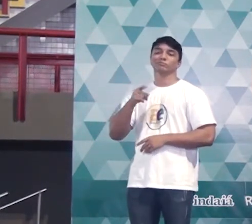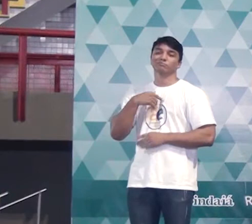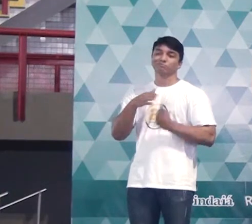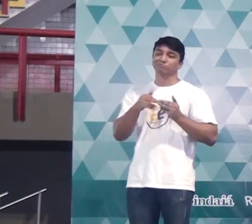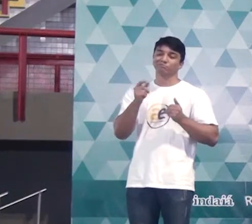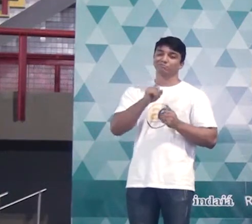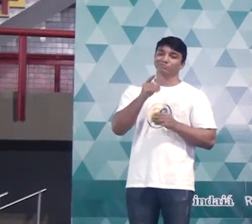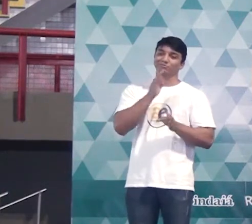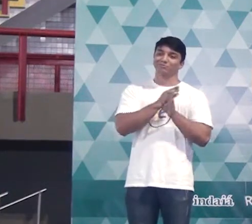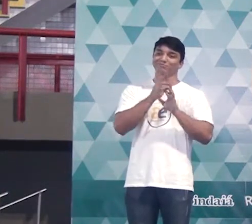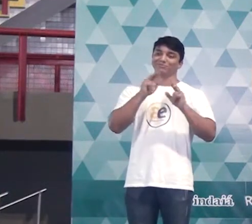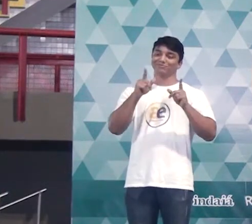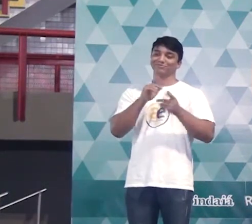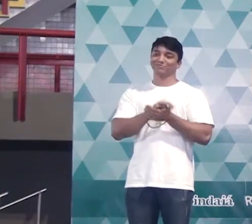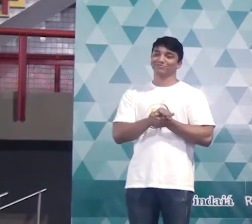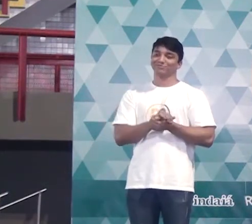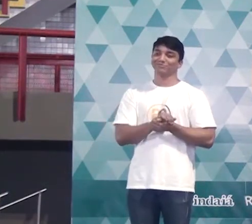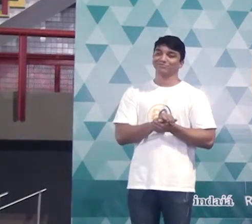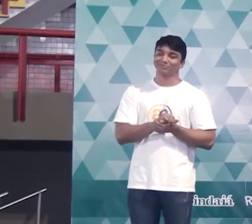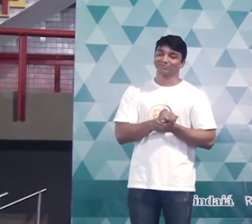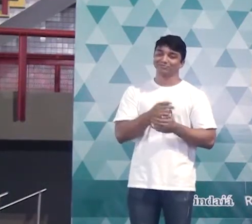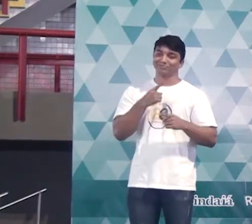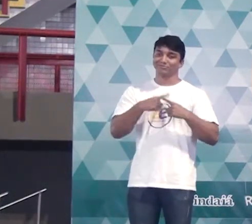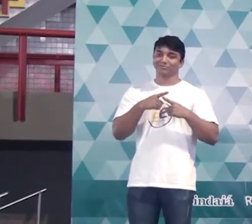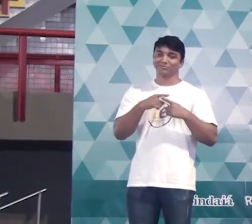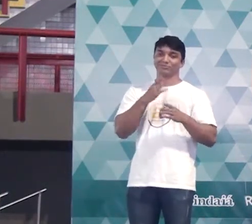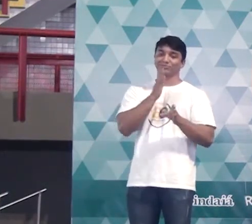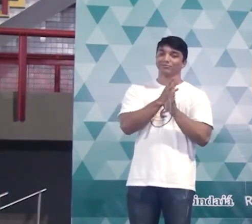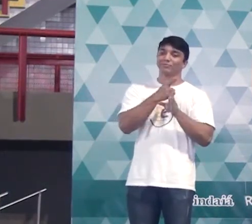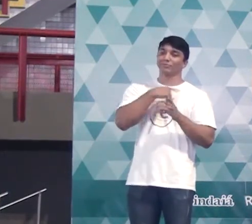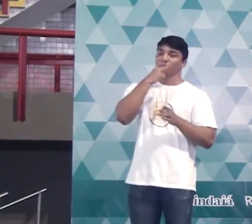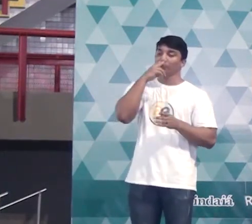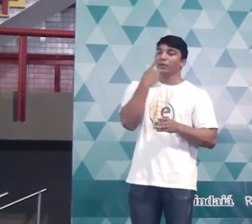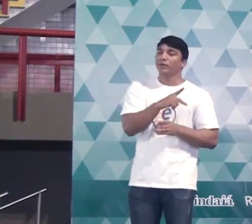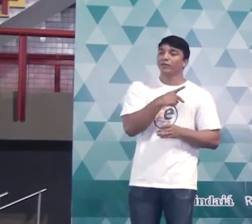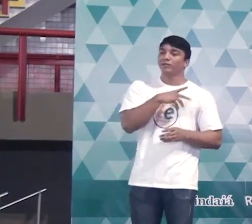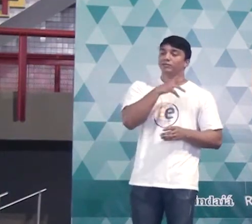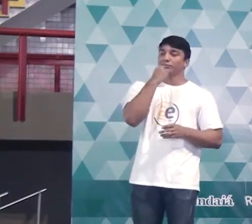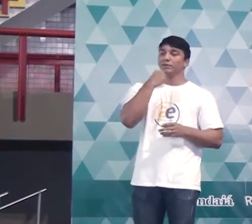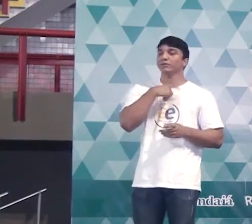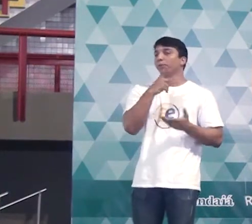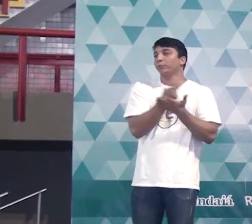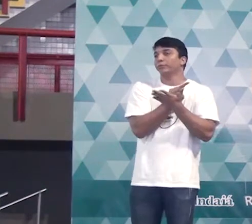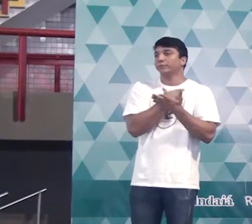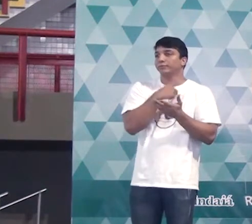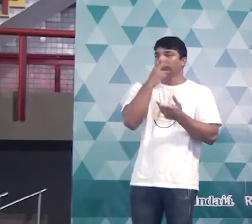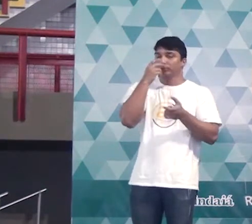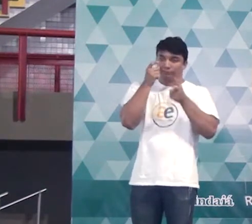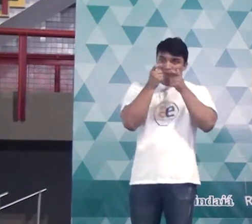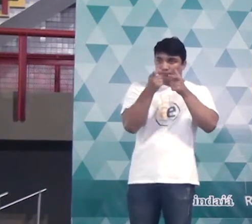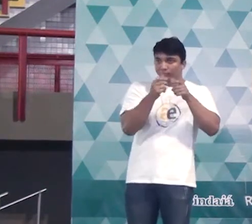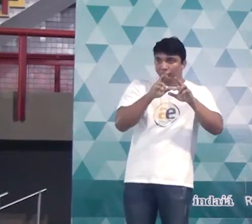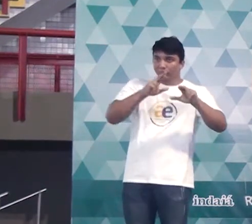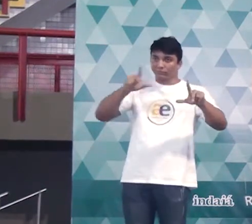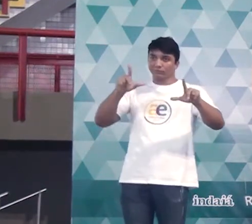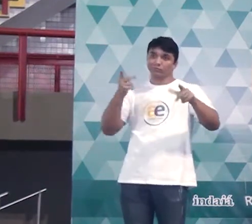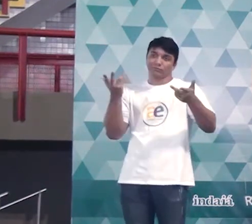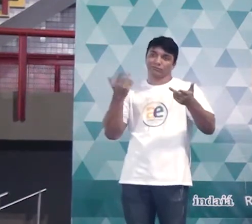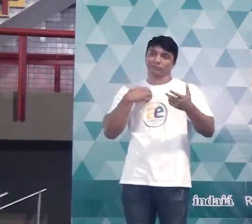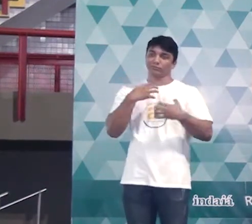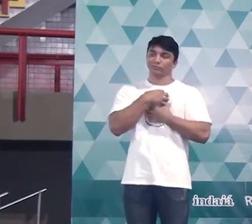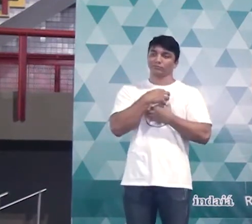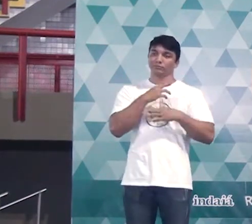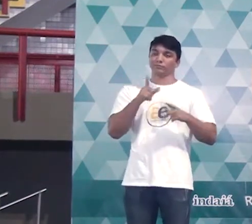isso dessa forma, pelo menos numa padaria, pois pode gerar um conflito de interesses,